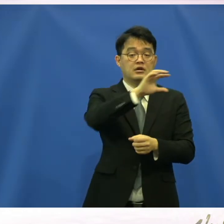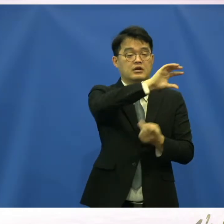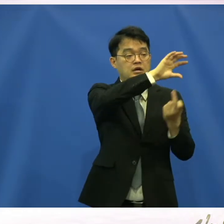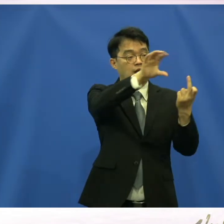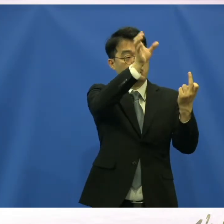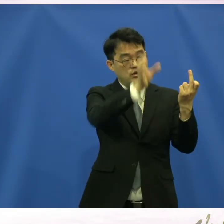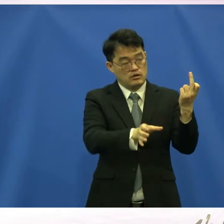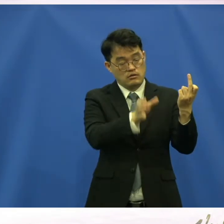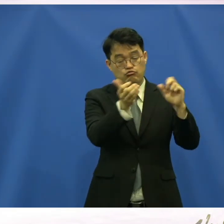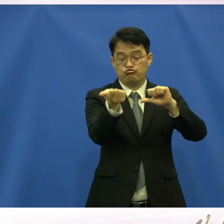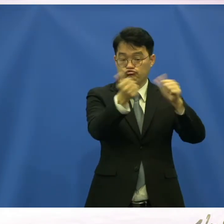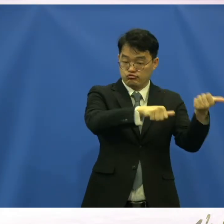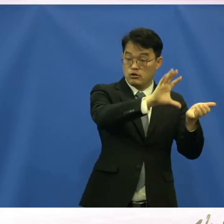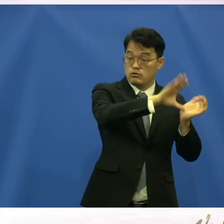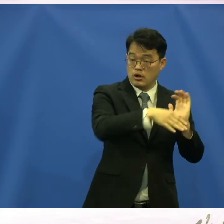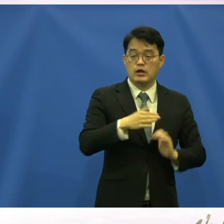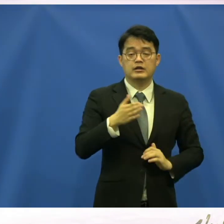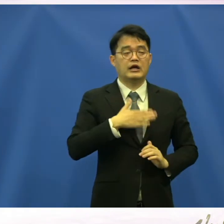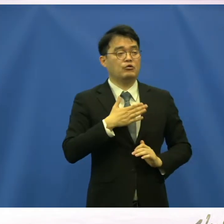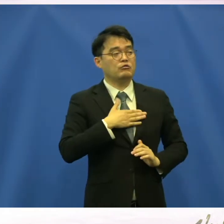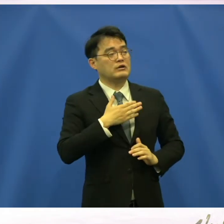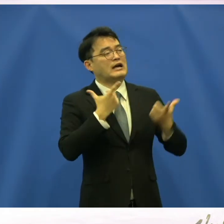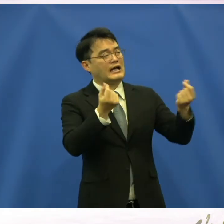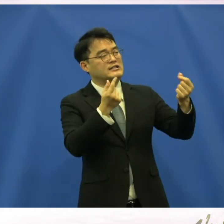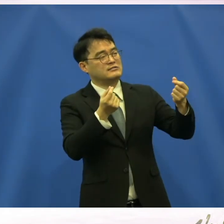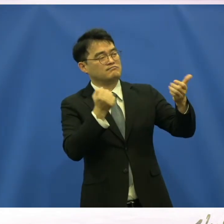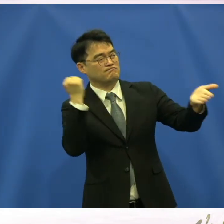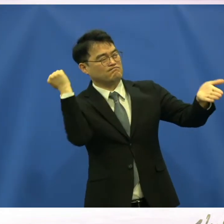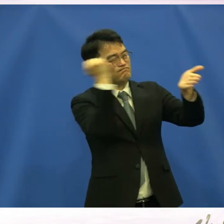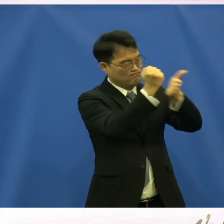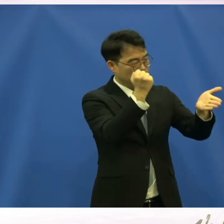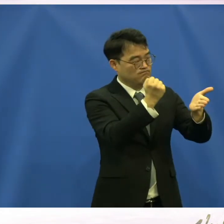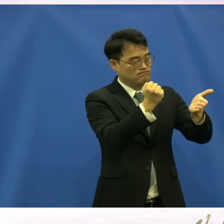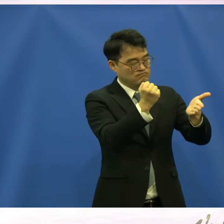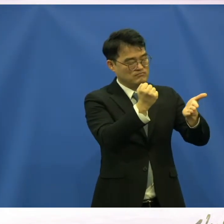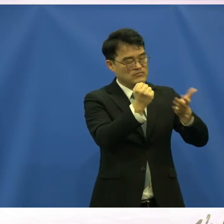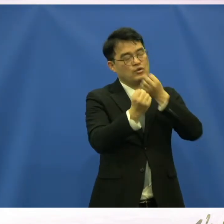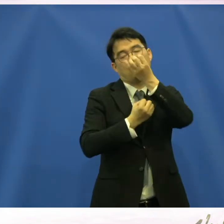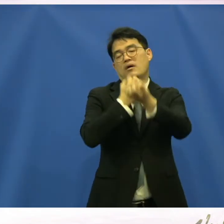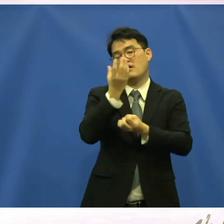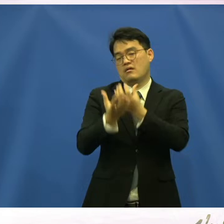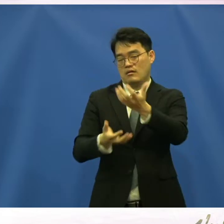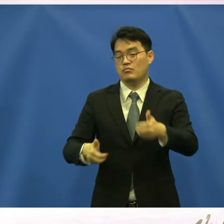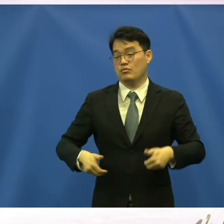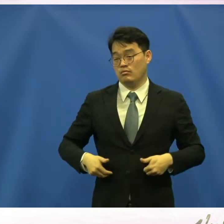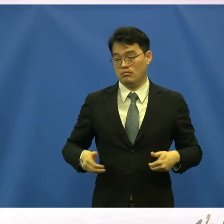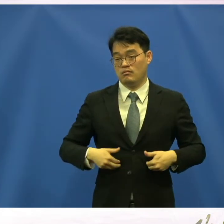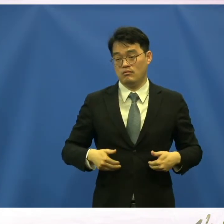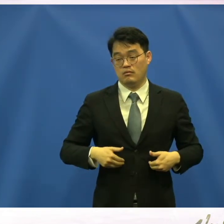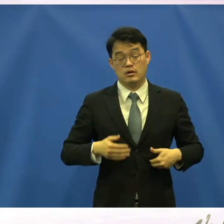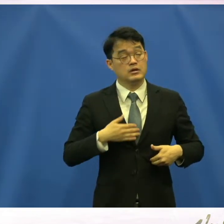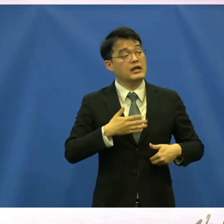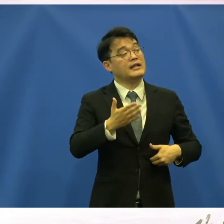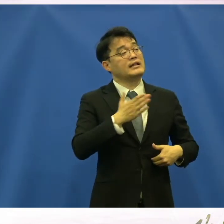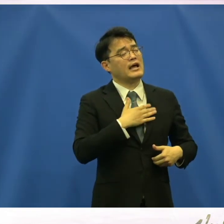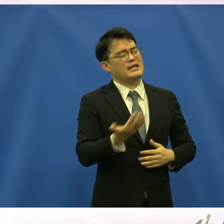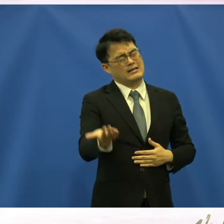여러분, 이것은 모든 그리스도인들의 공통적 경험이어야 돼요. 신앙의 핵심입니다. 죽음과 부활. 이게 복음이잖아요. 죽음,